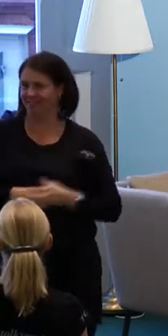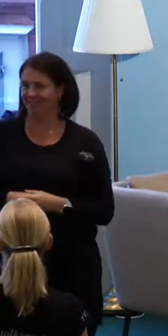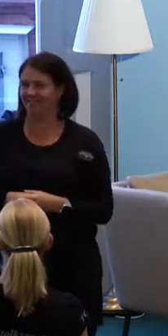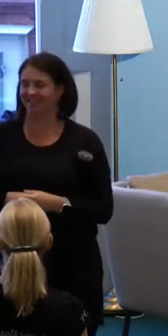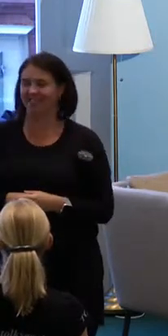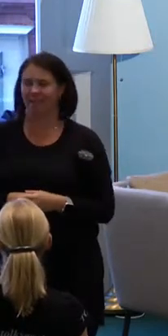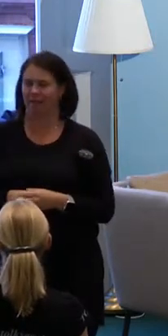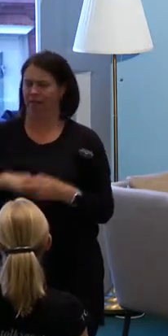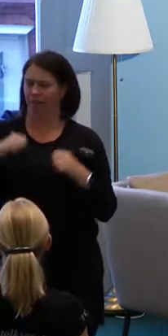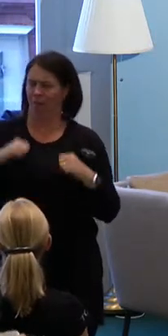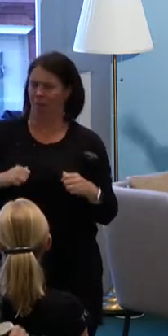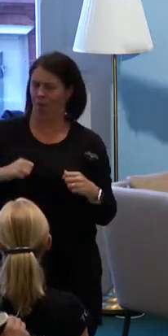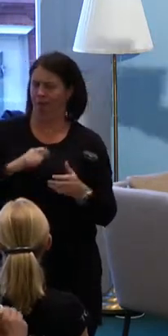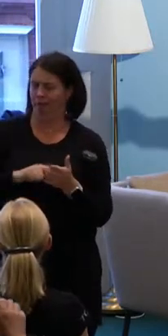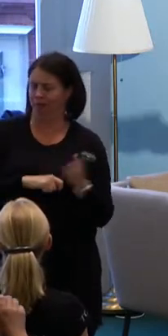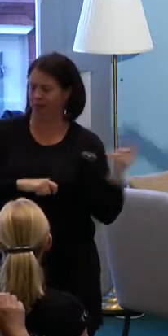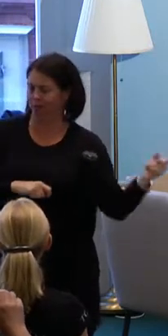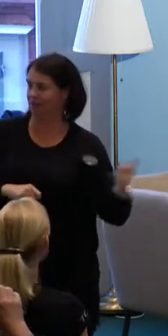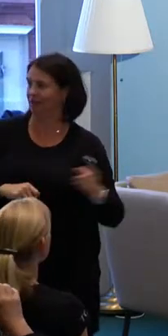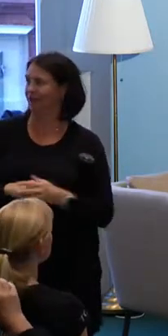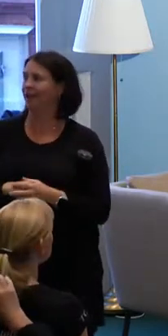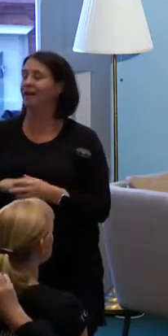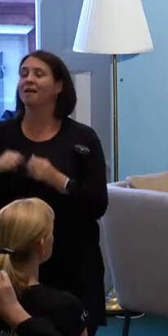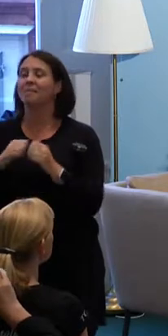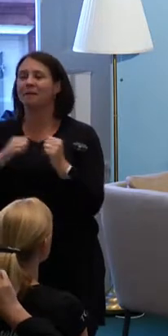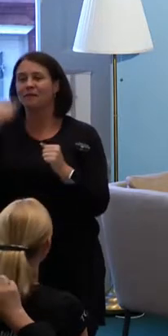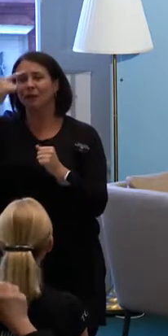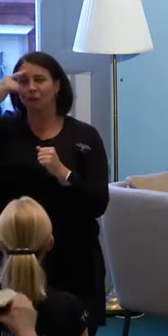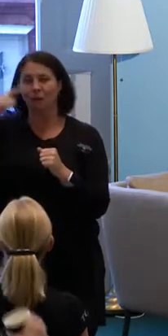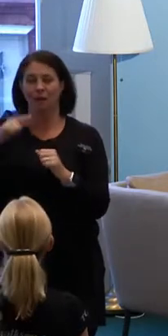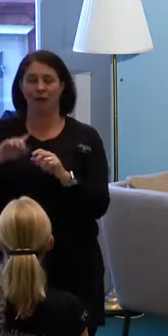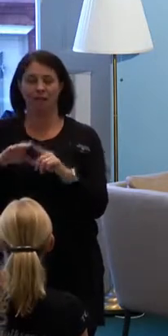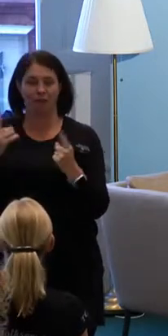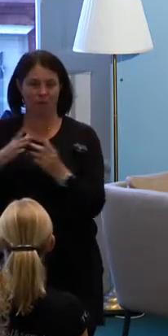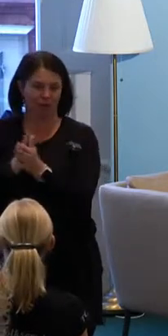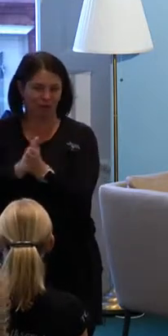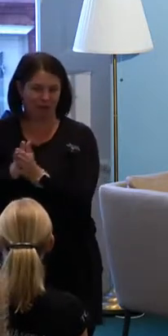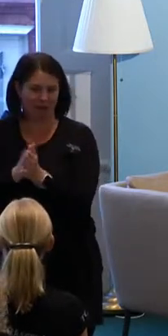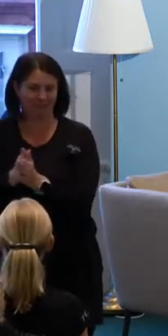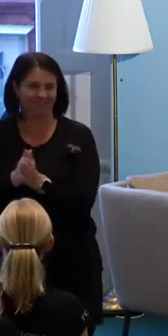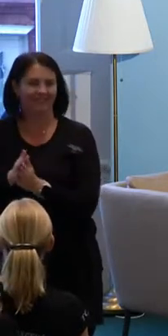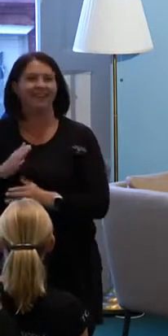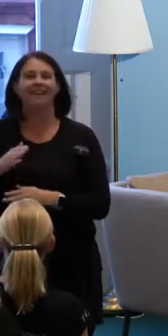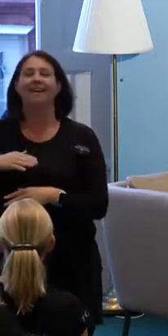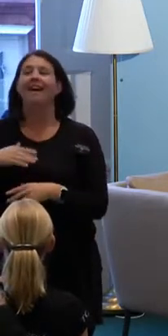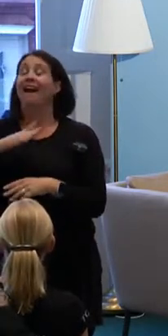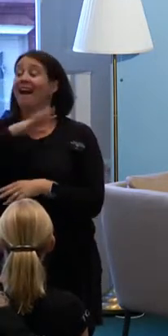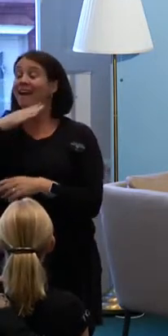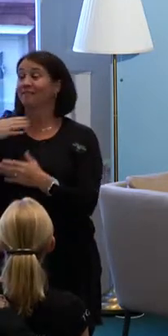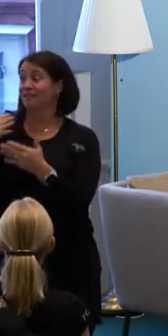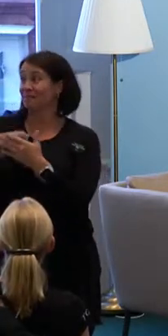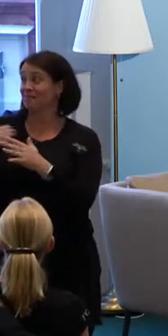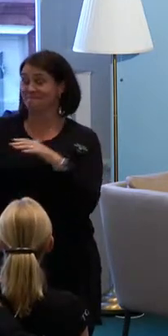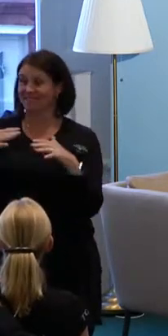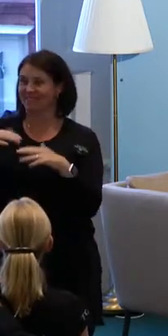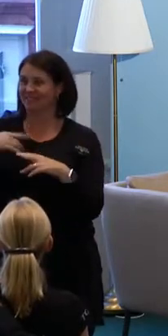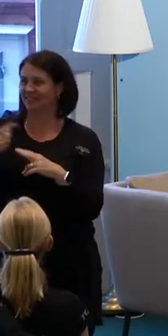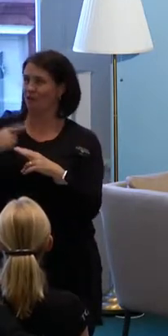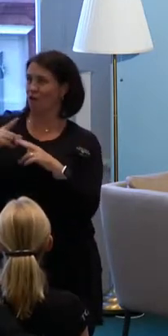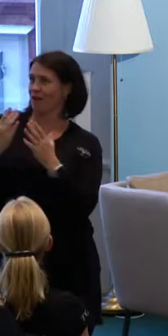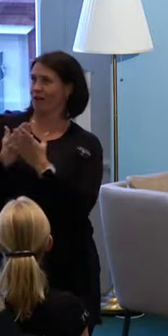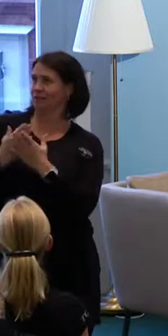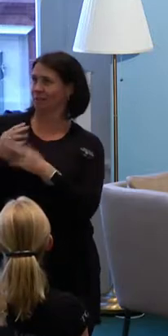ännu tradigare, men visst... Vi tror på avancemang i alla fall. Härligt. Fram till matchen så kan vi ju vara